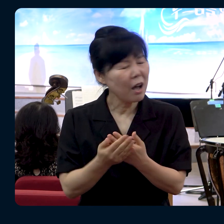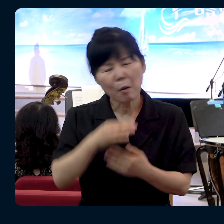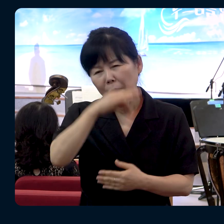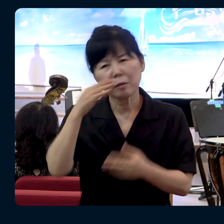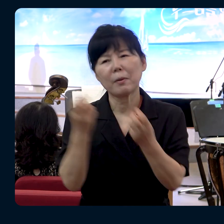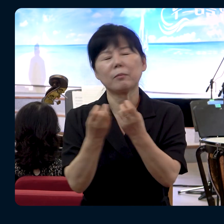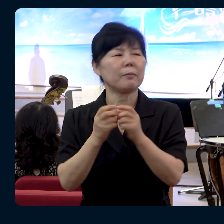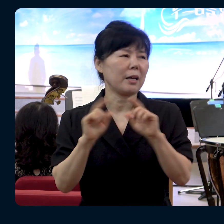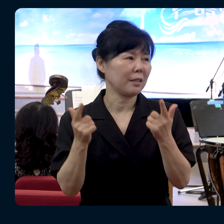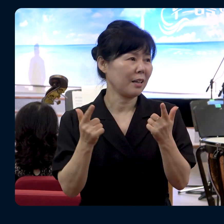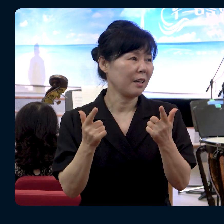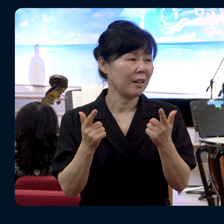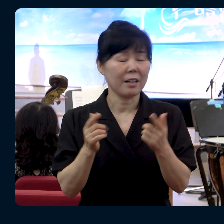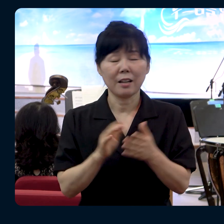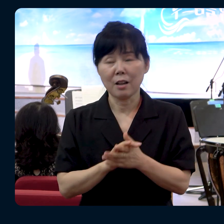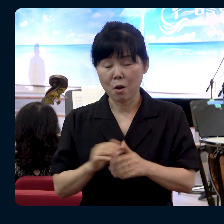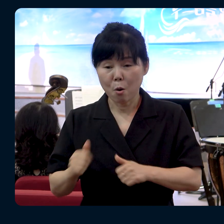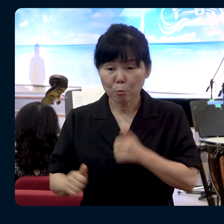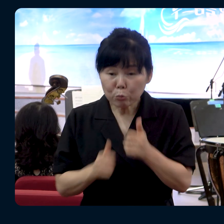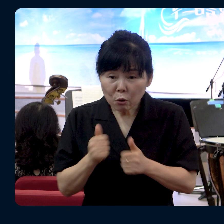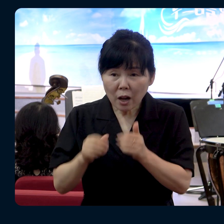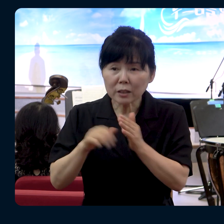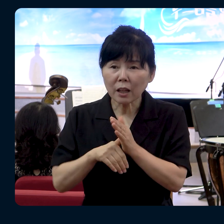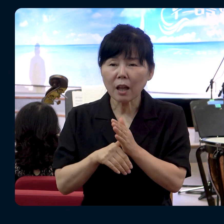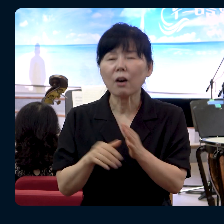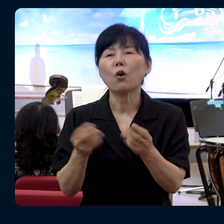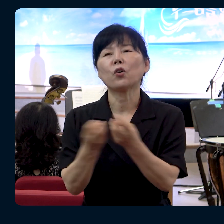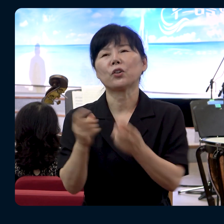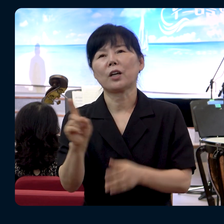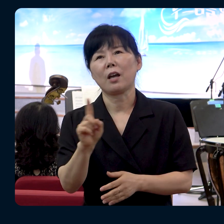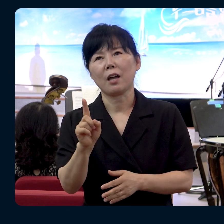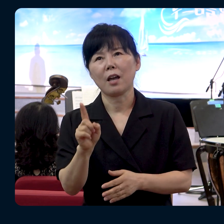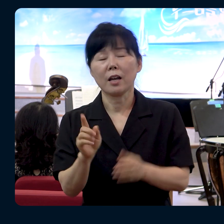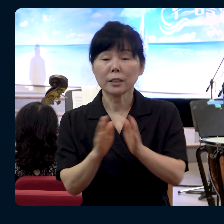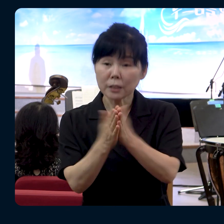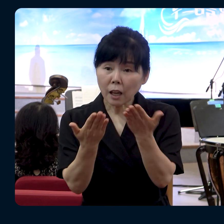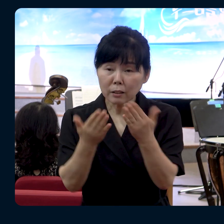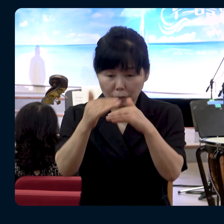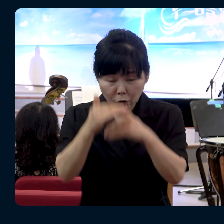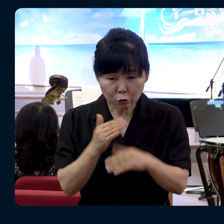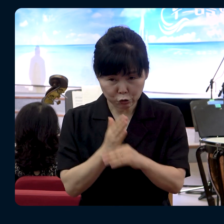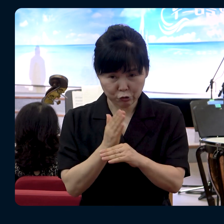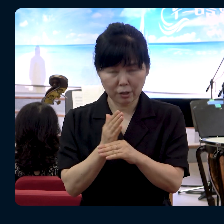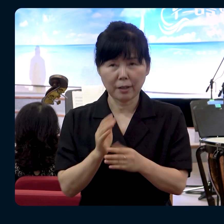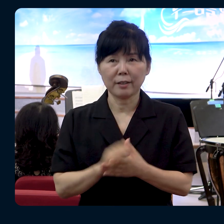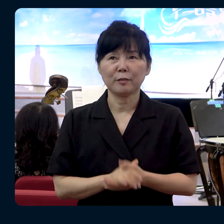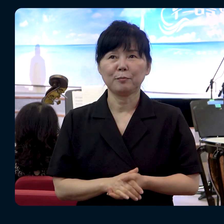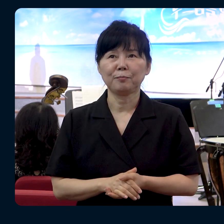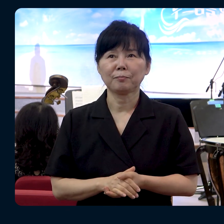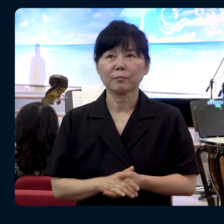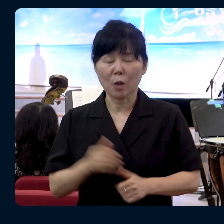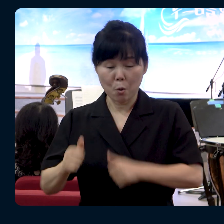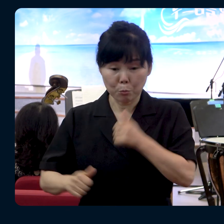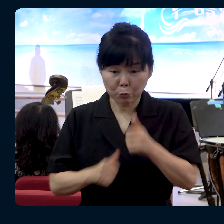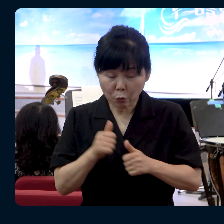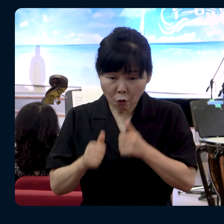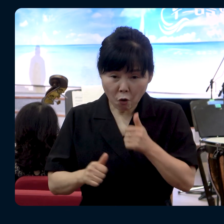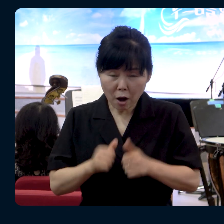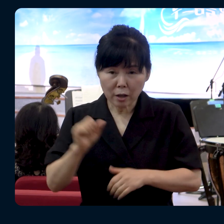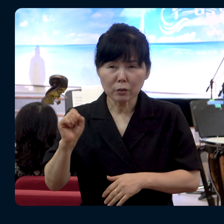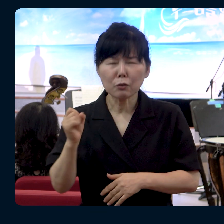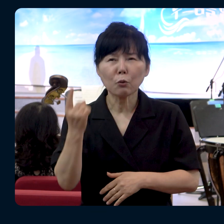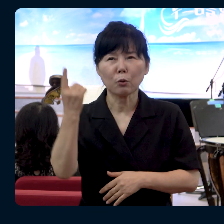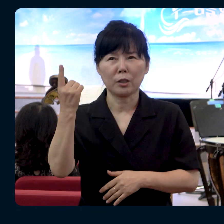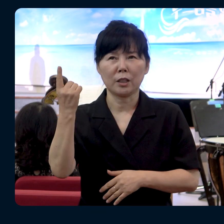올라왔을 때, 이 레리 크랩이라는 심리학자가 그 책 분노라는 책을 썼는데, 거기에서 그 분노를 이렇게 해석을